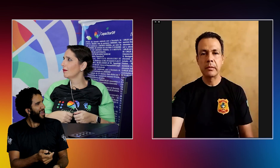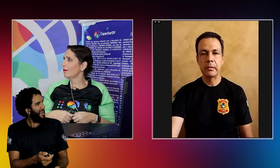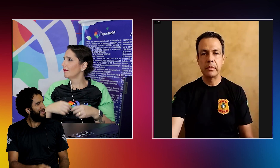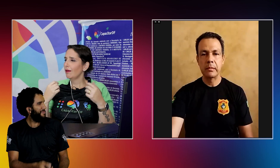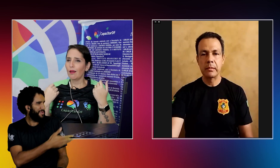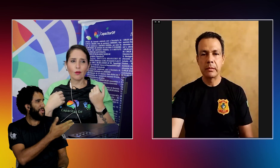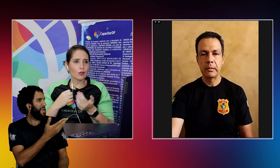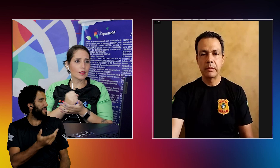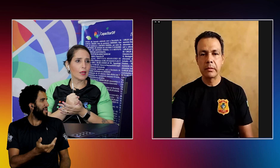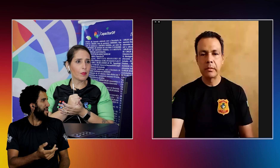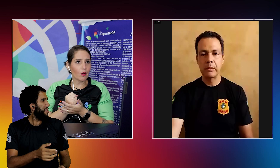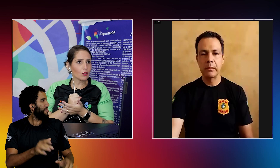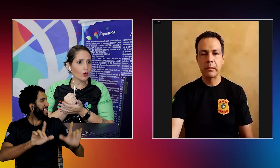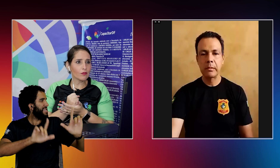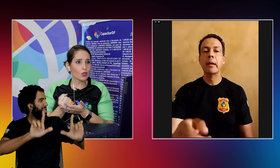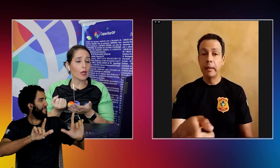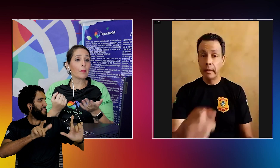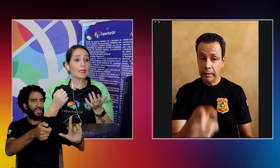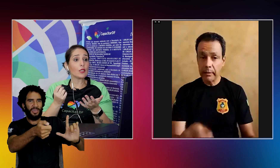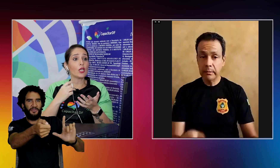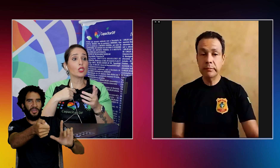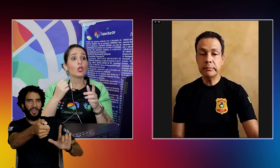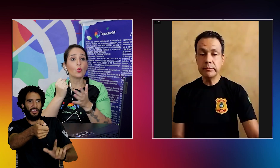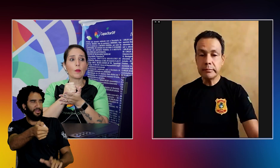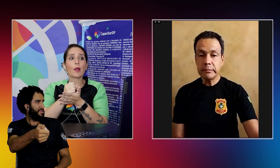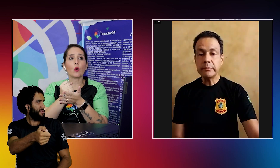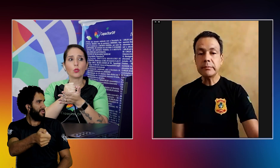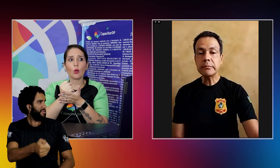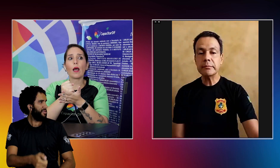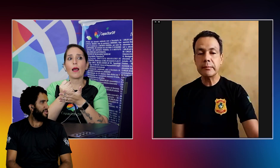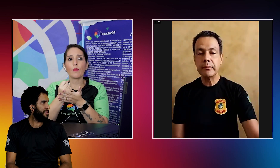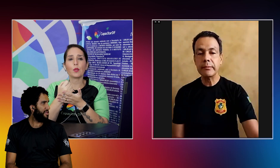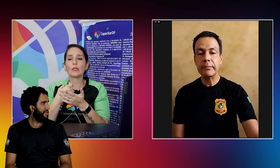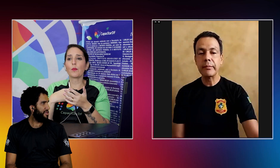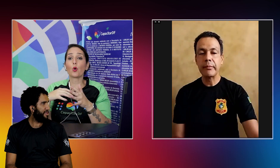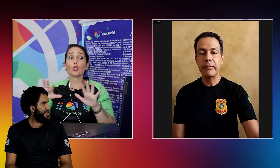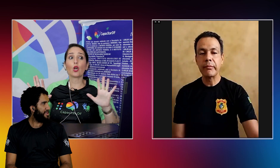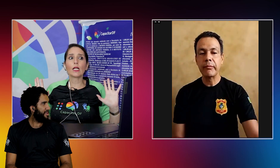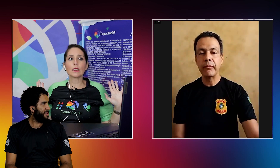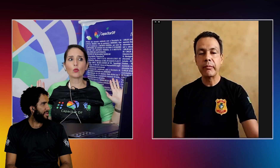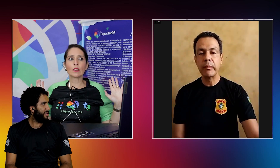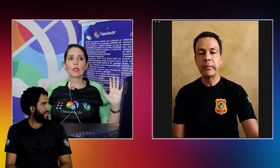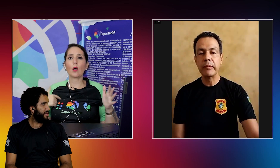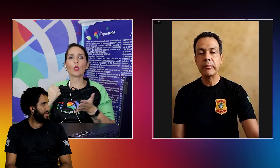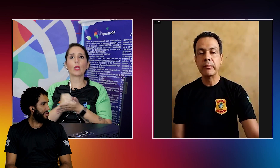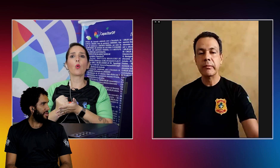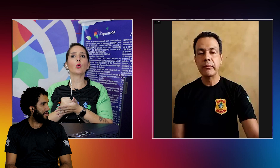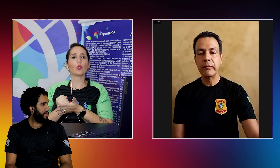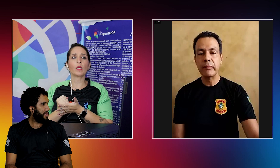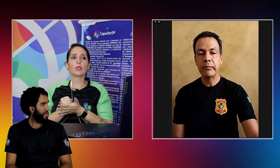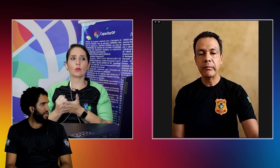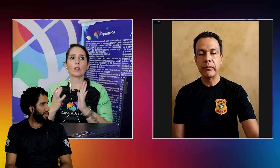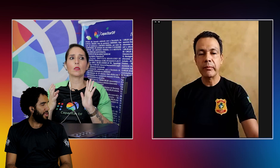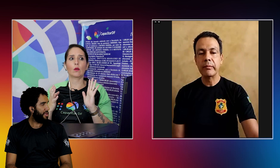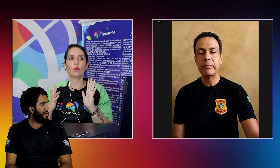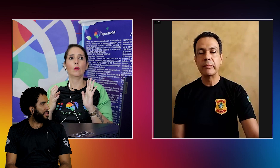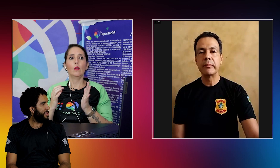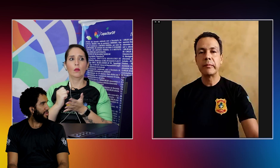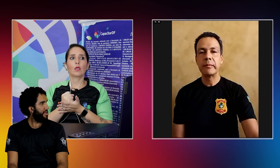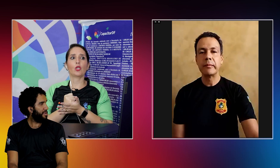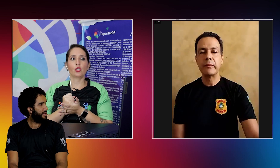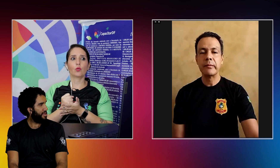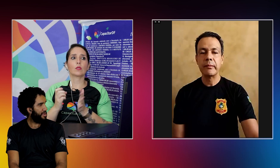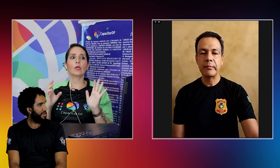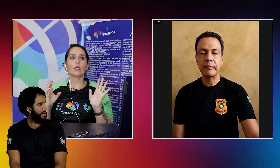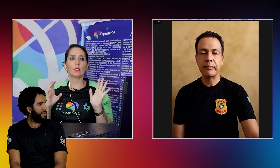Videogame. Eu uso esse aqui para controle de videogame, mas tem gente que usa para controlar, por exemplo, controle da situação. Eu tenho controle da situação.